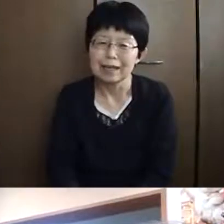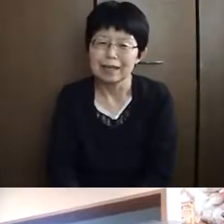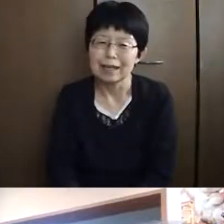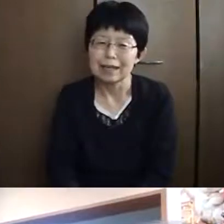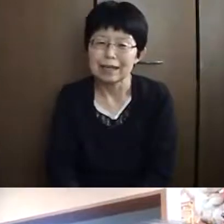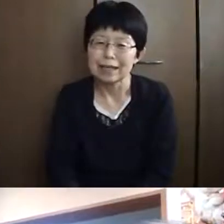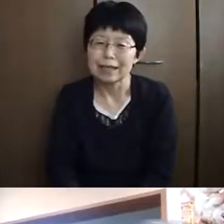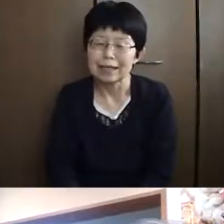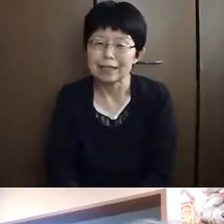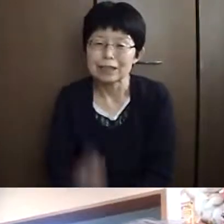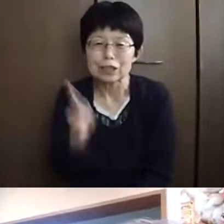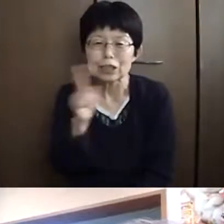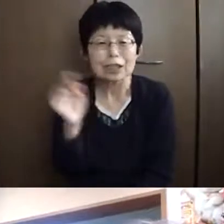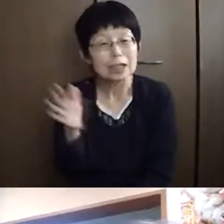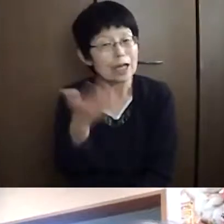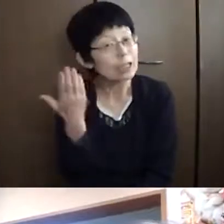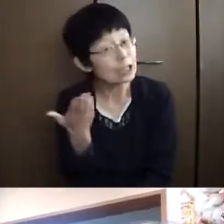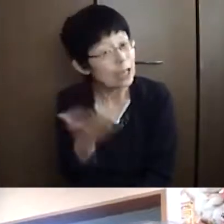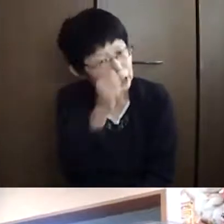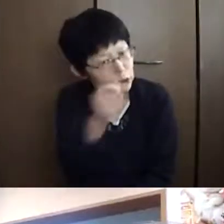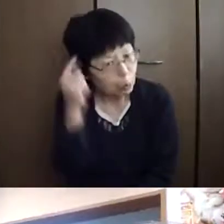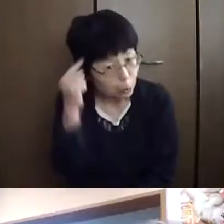何から聞いたらいいと思います？ はい。